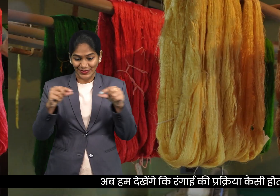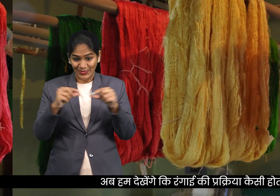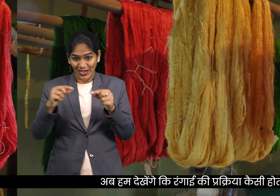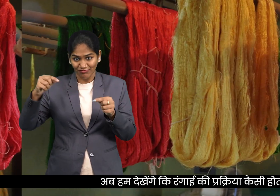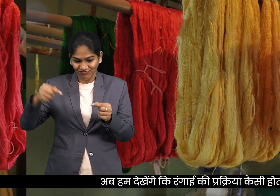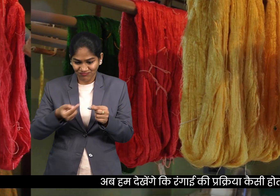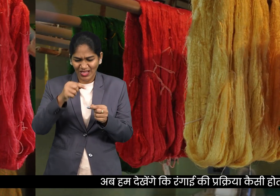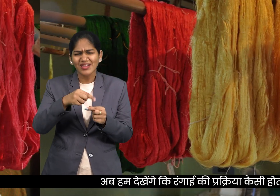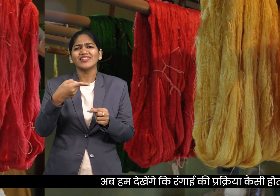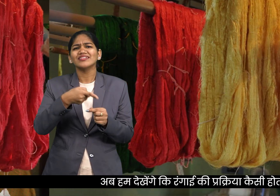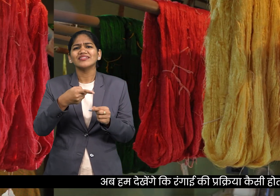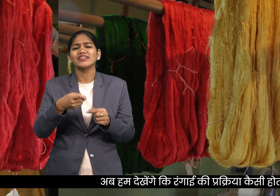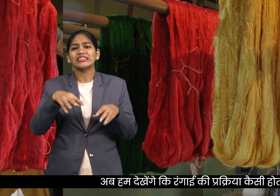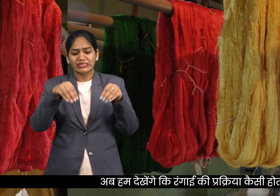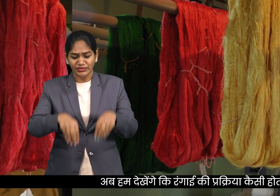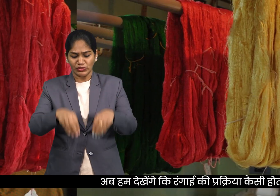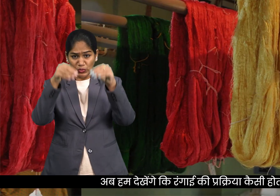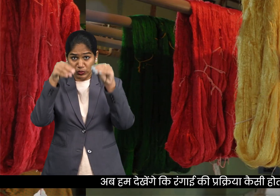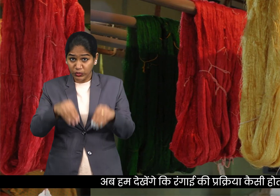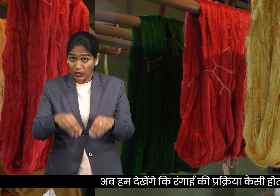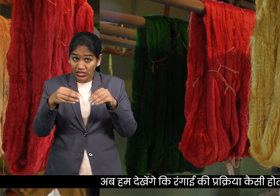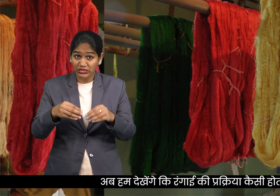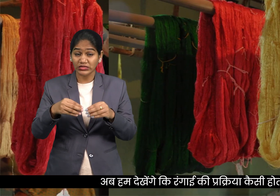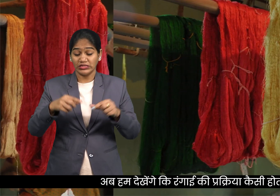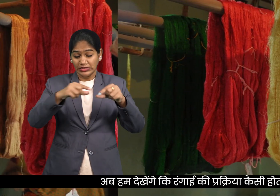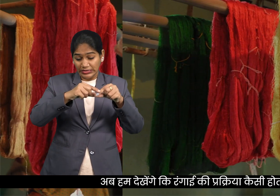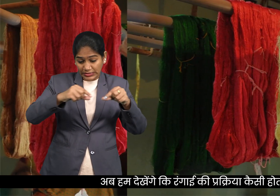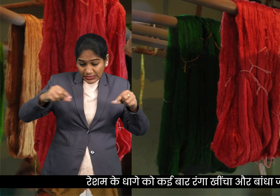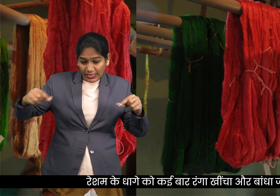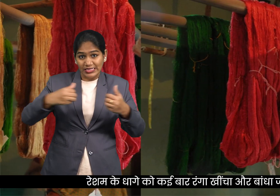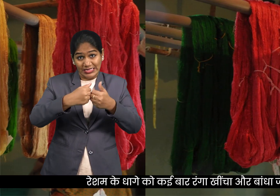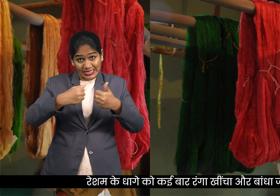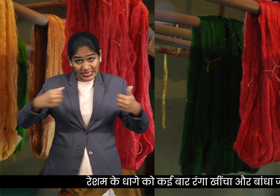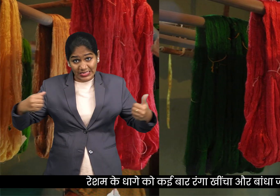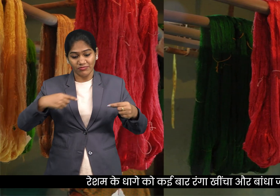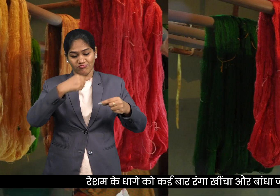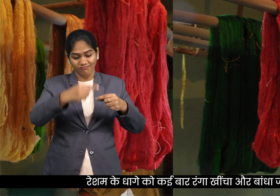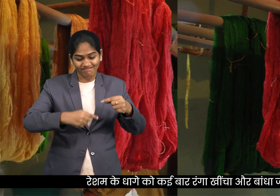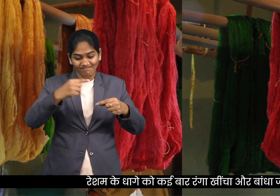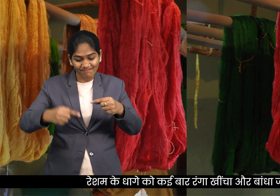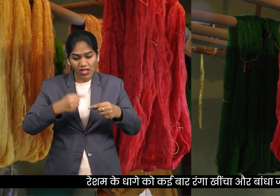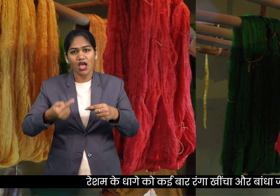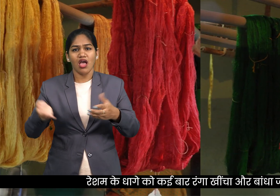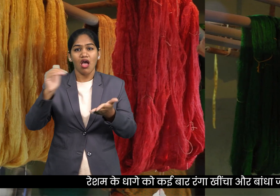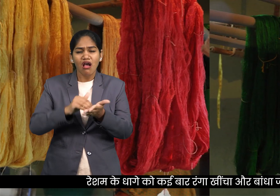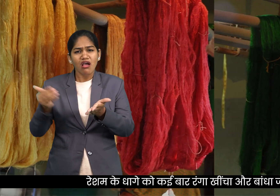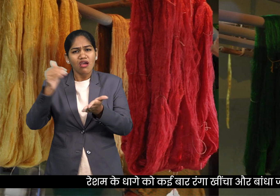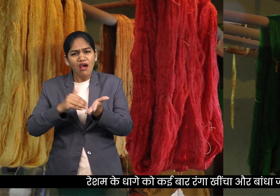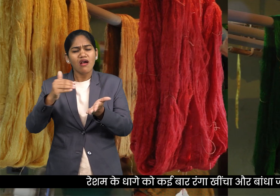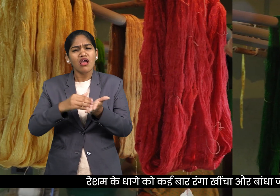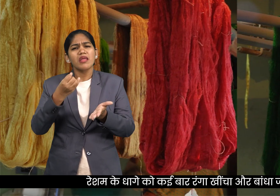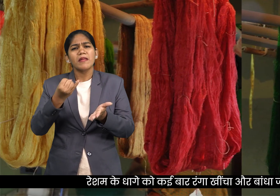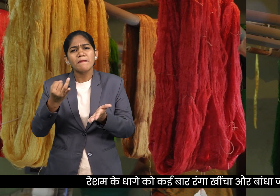अब हम देखेंगे कि रंगाई की प्रक्रिया कैसे होती है। रेशम के धागे को कई बार